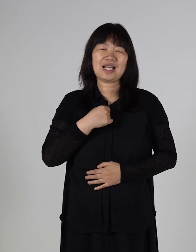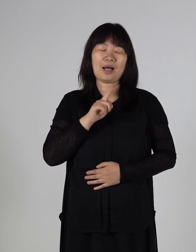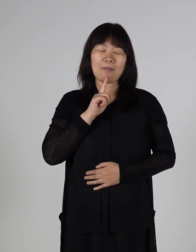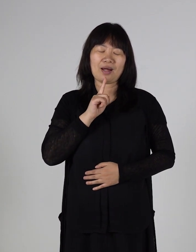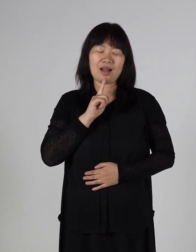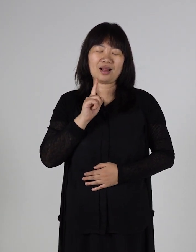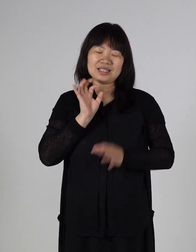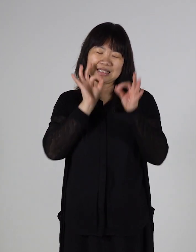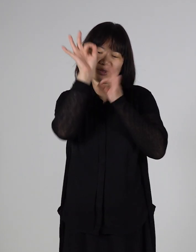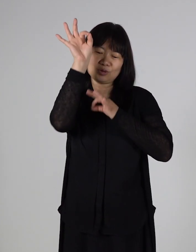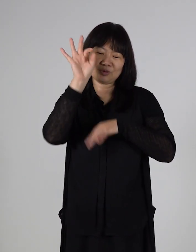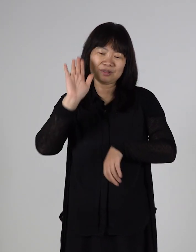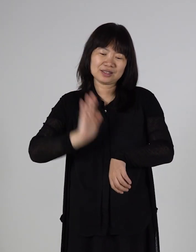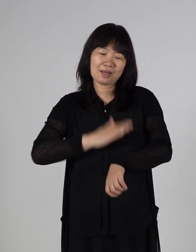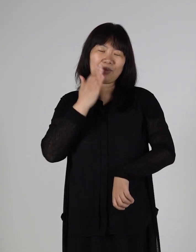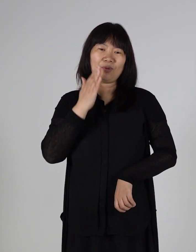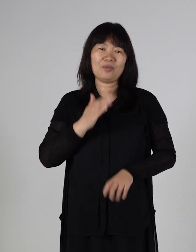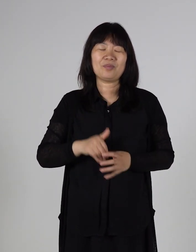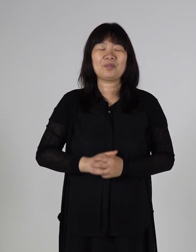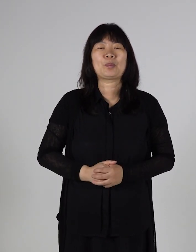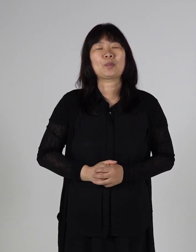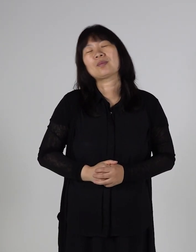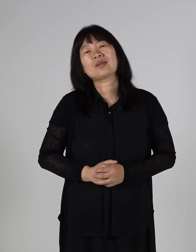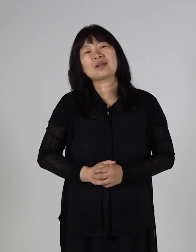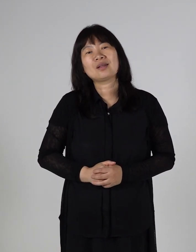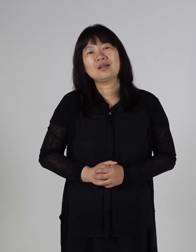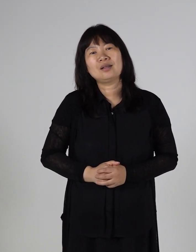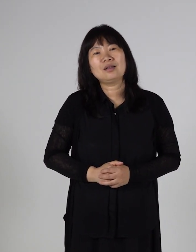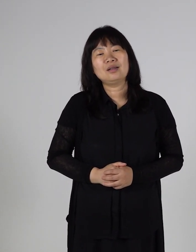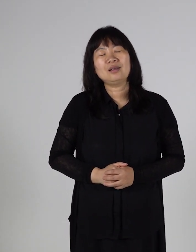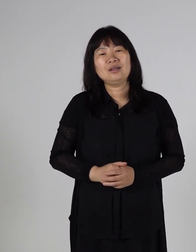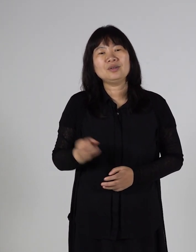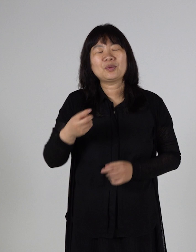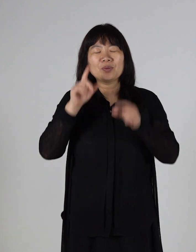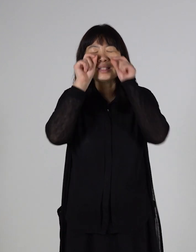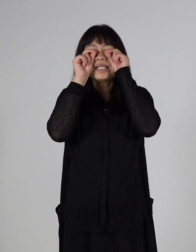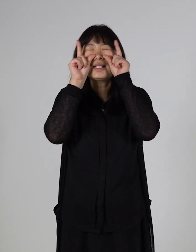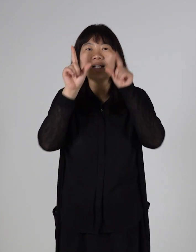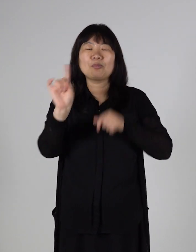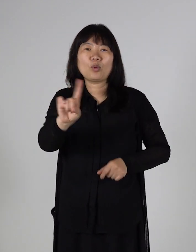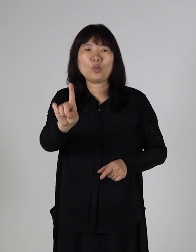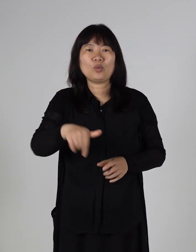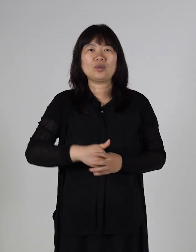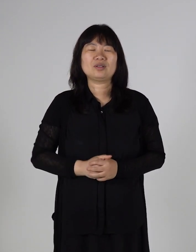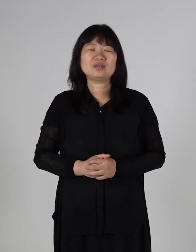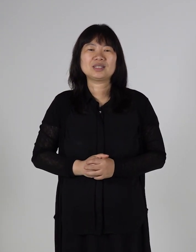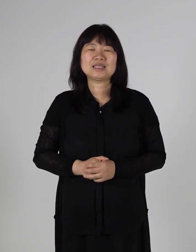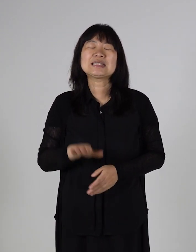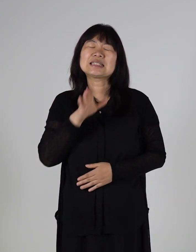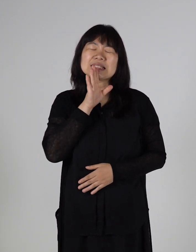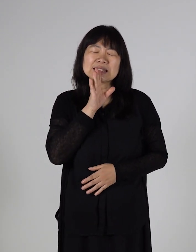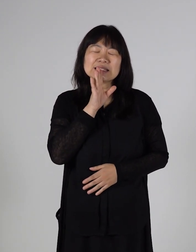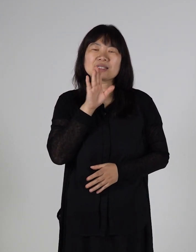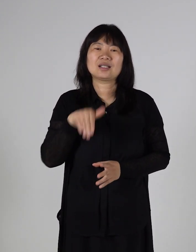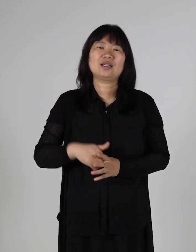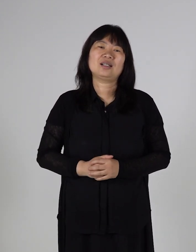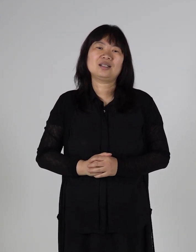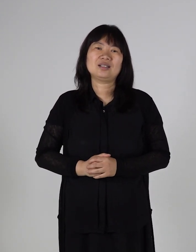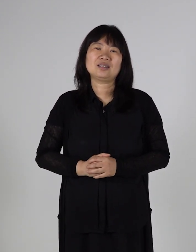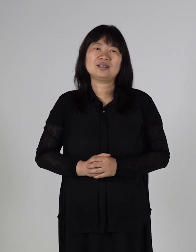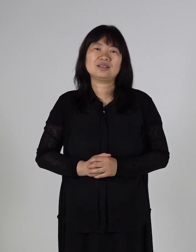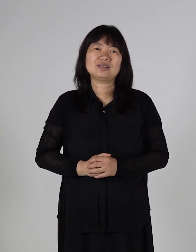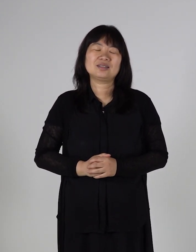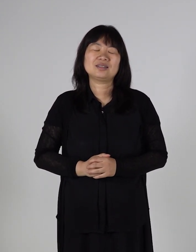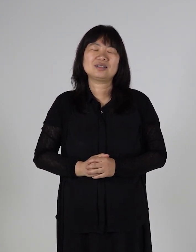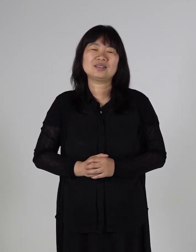문제다. 입방정을 넘어서 여기서 깨달은 게 뭐냐 하면, 정말